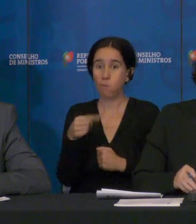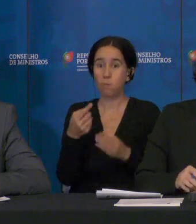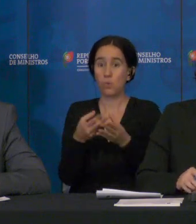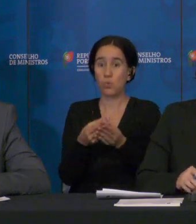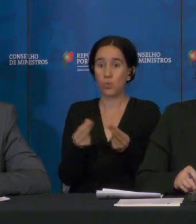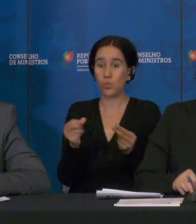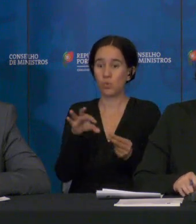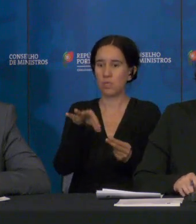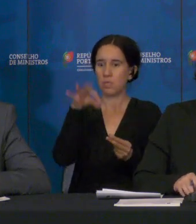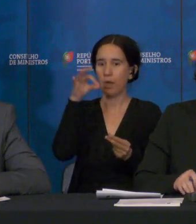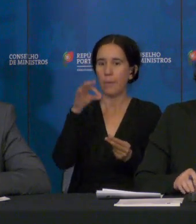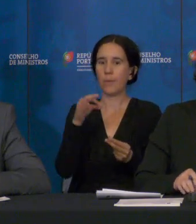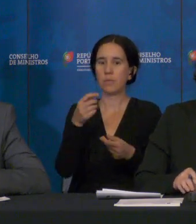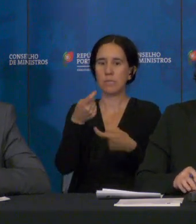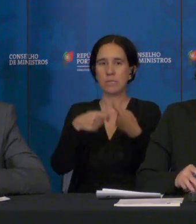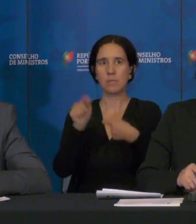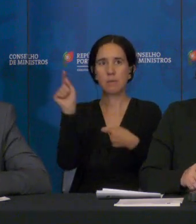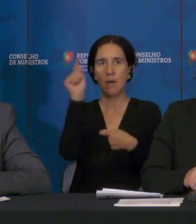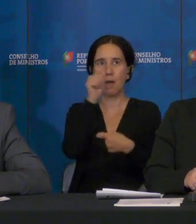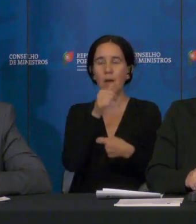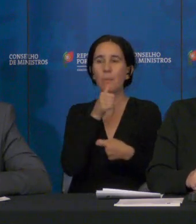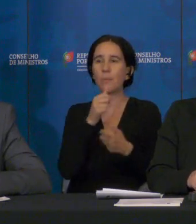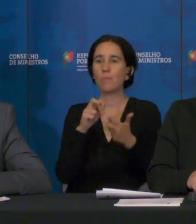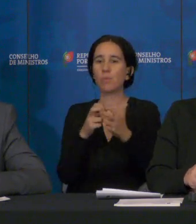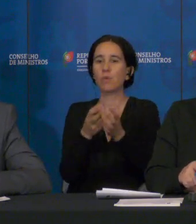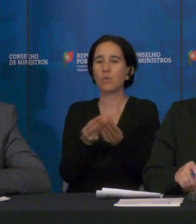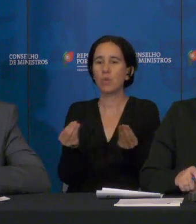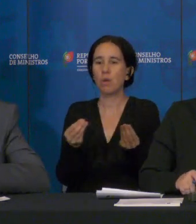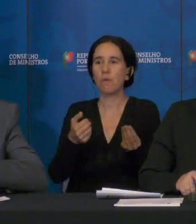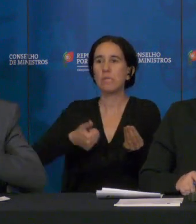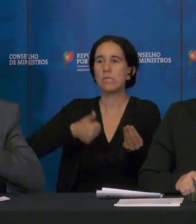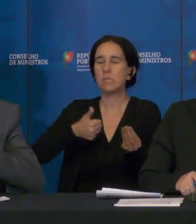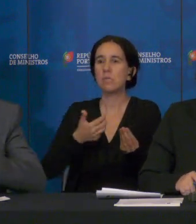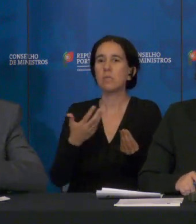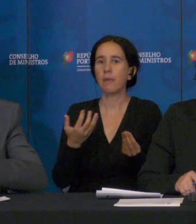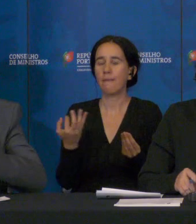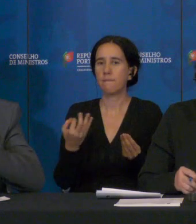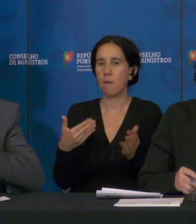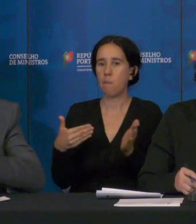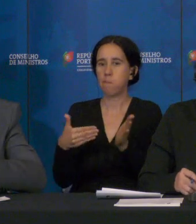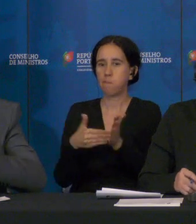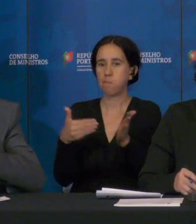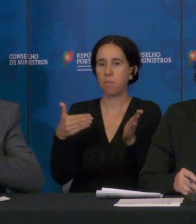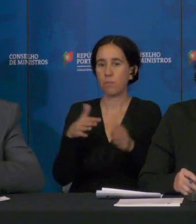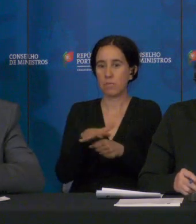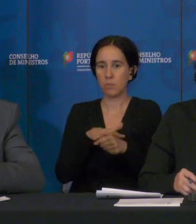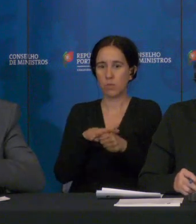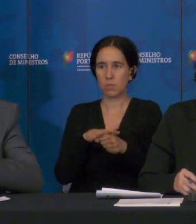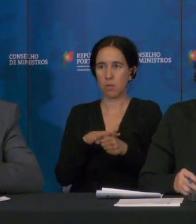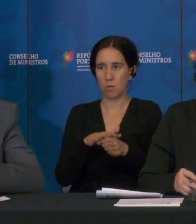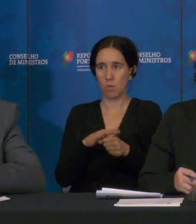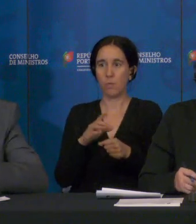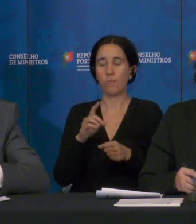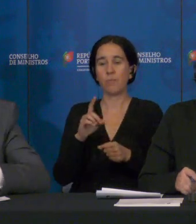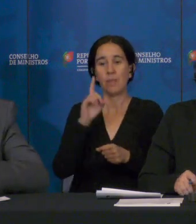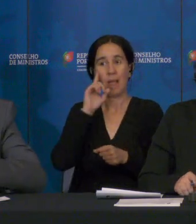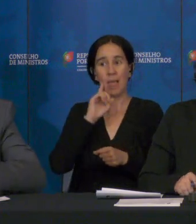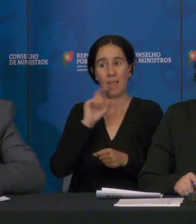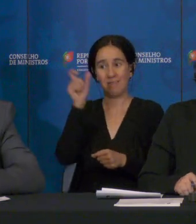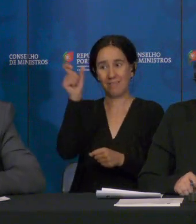solução de mercado que resolvesse o problema essencial, que era o bloqueio da situação da acionista